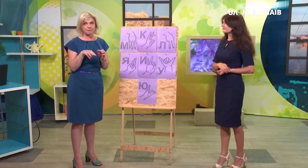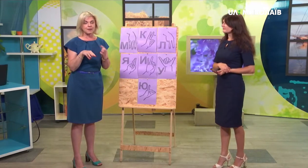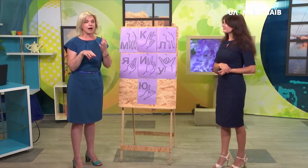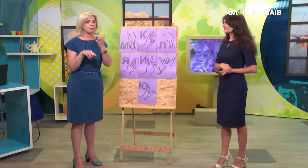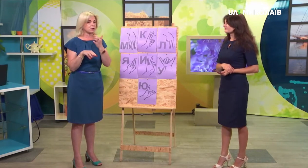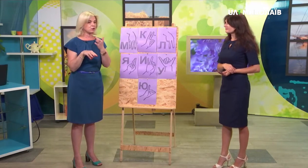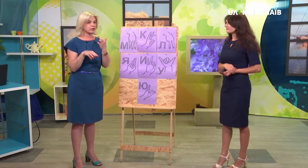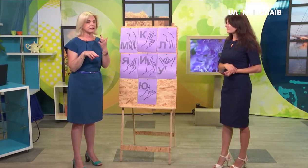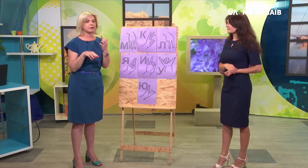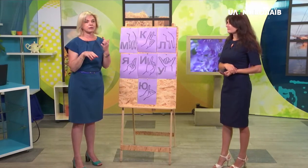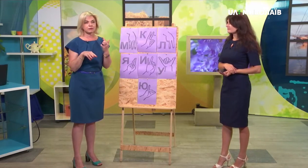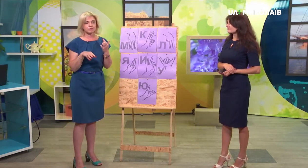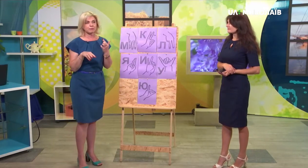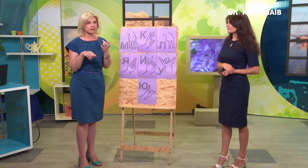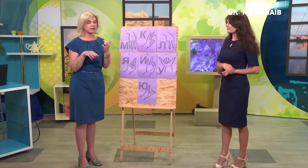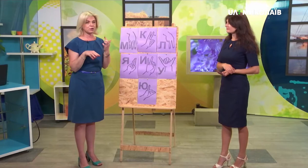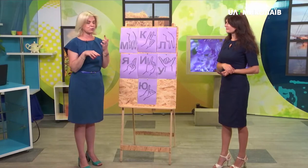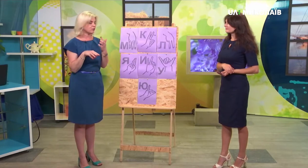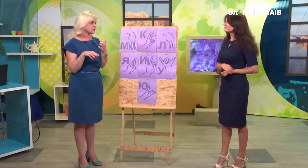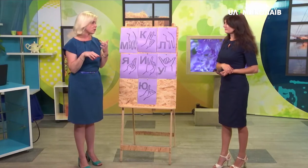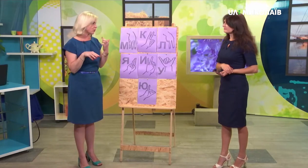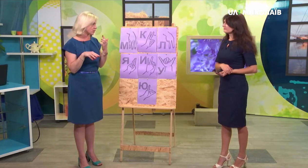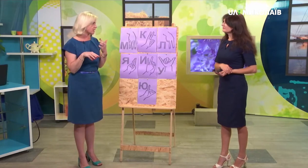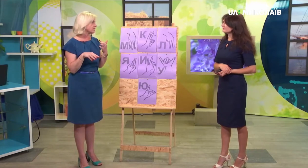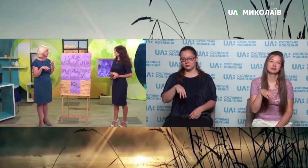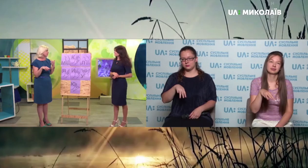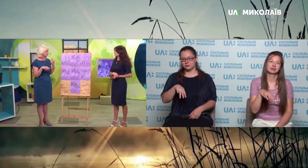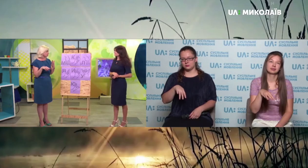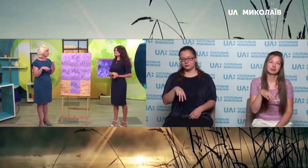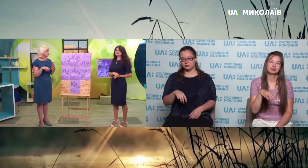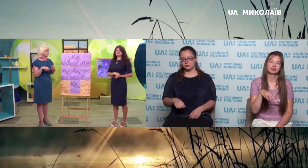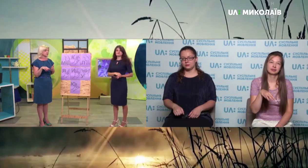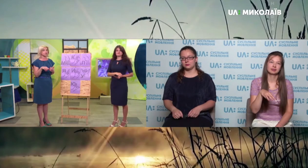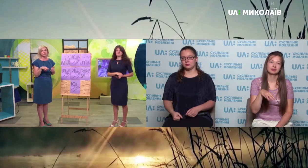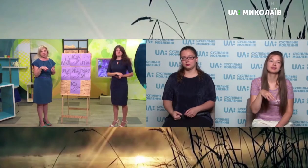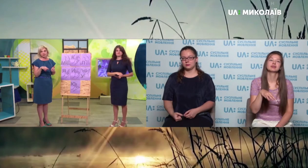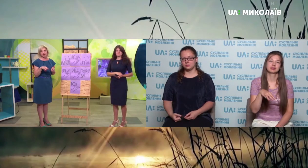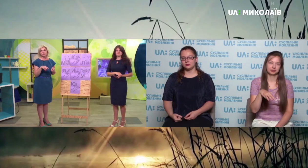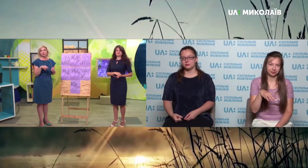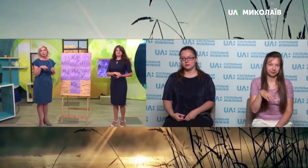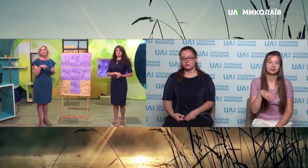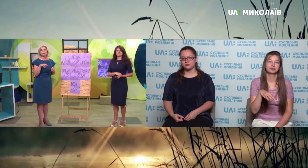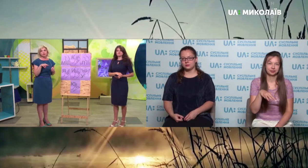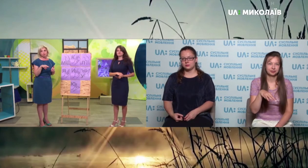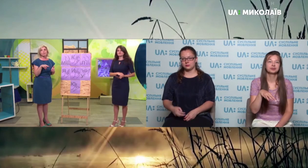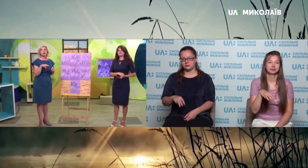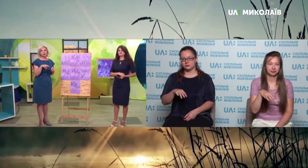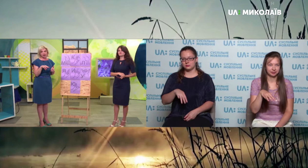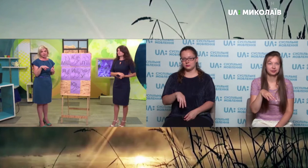а проговорити ми пам'ятаємо, що обов'язково в жестах використовується артикуляція. Тому ми показуємо «Миколаїв»,